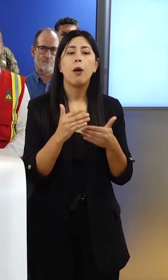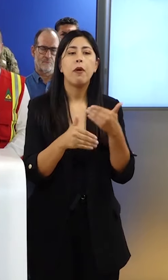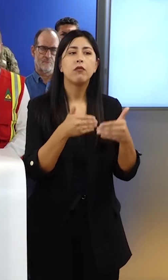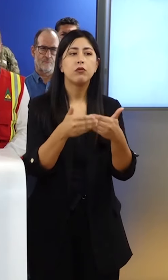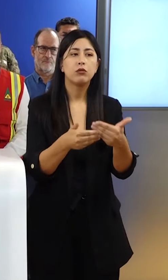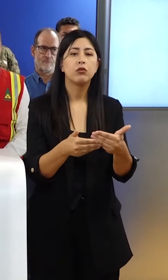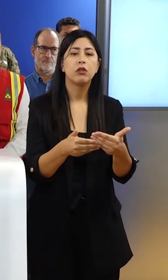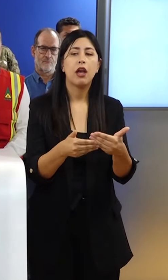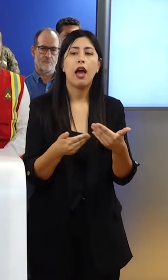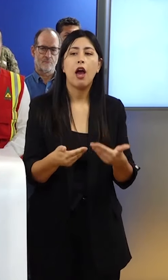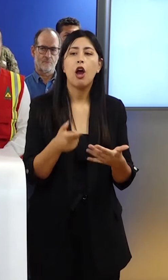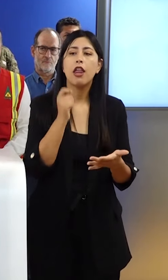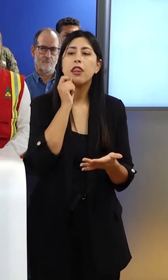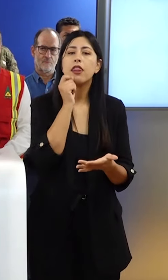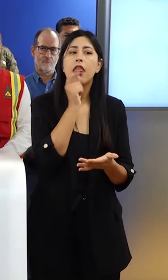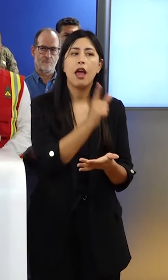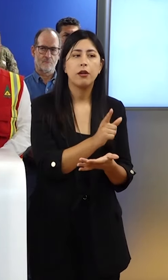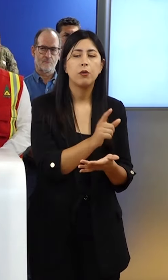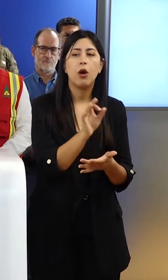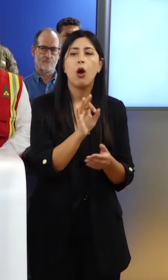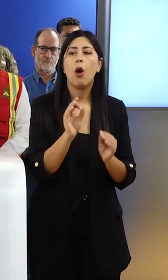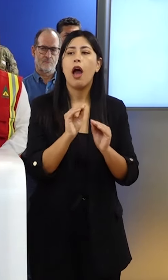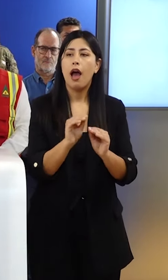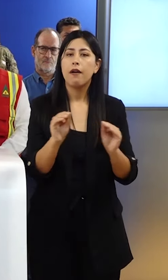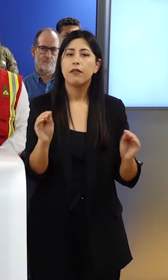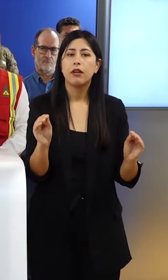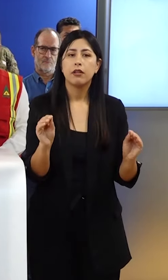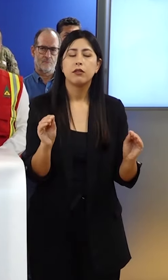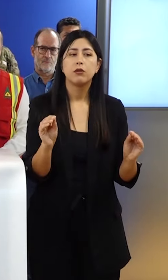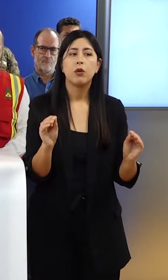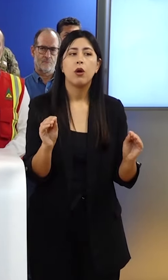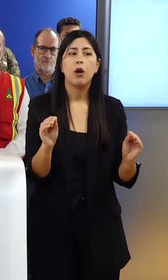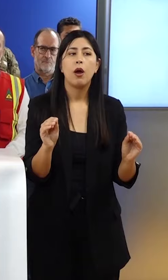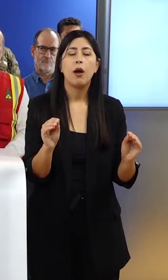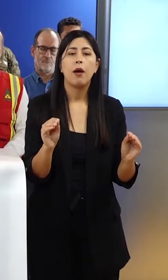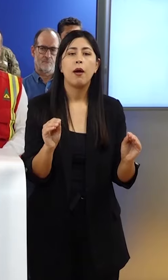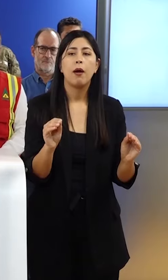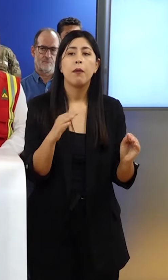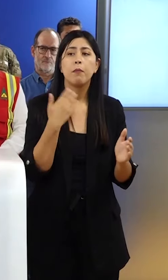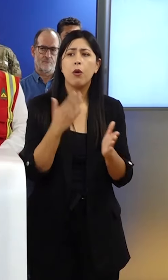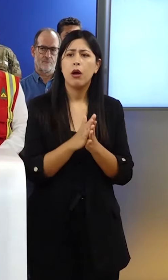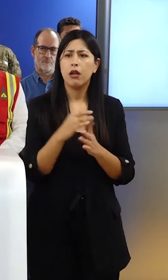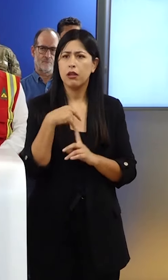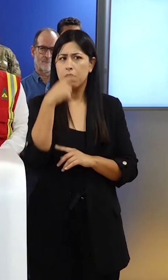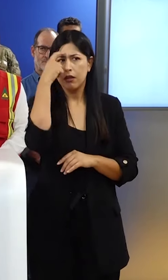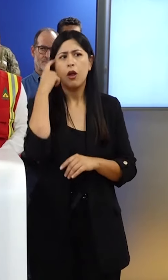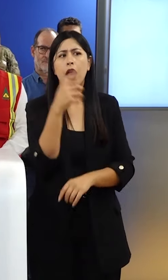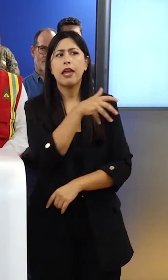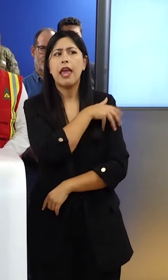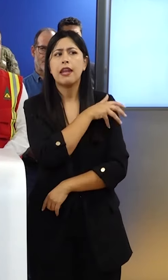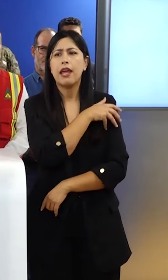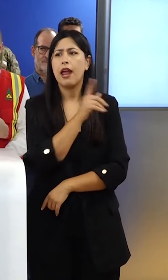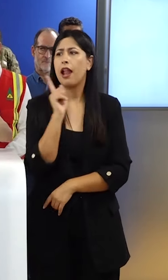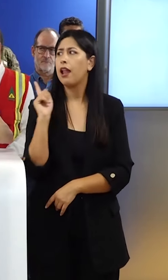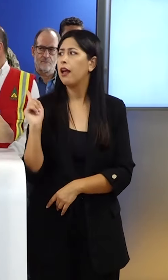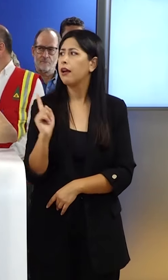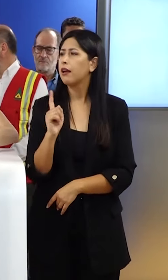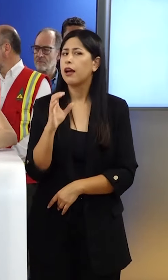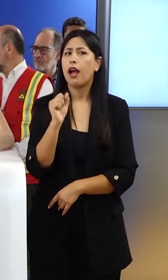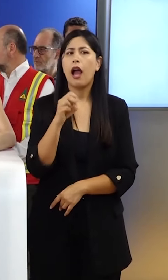ahora las denunci o las los avisos de presuntas desgracia creo que está el general camus aquí o